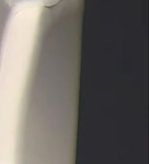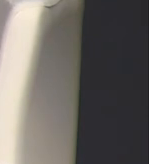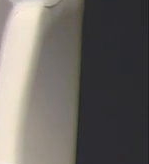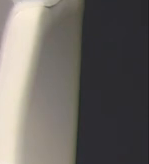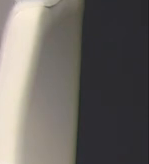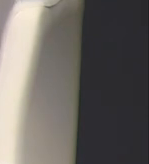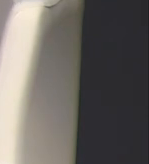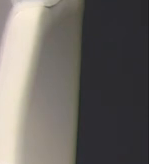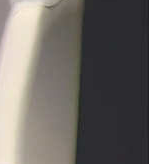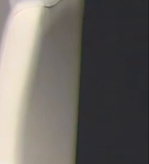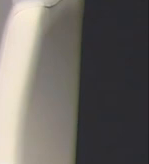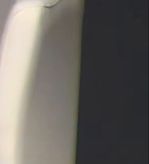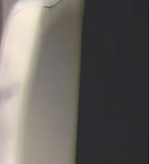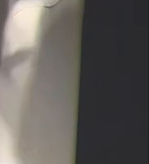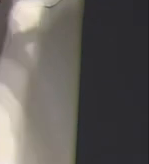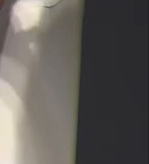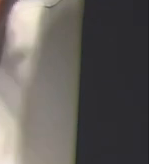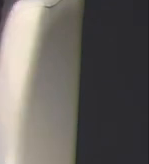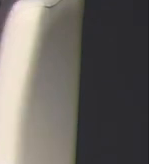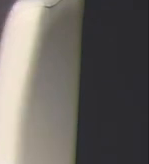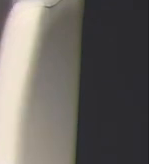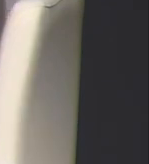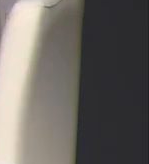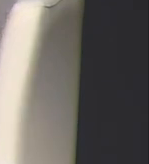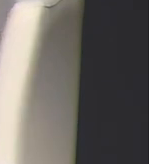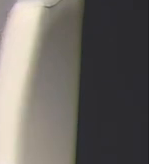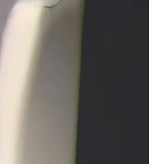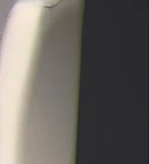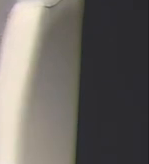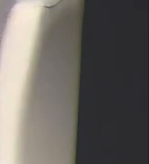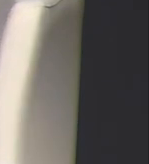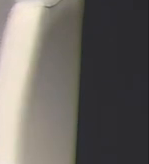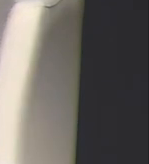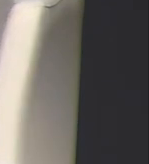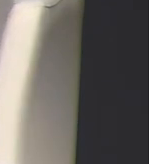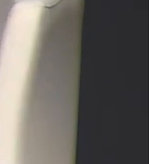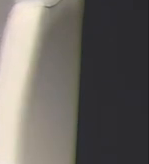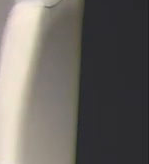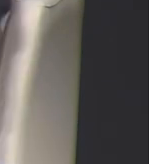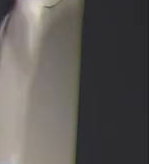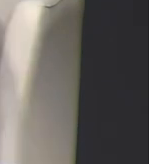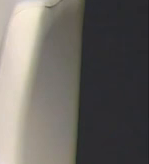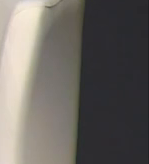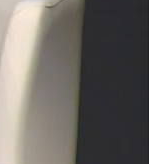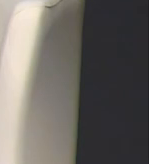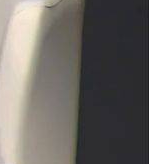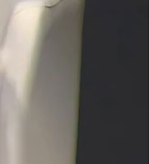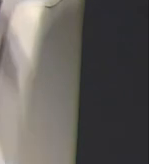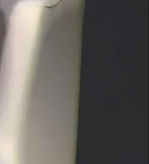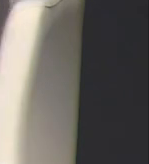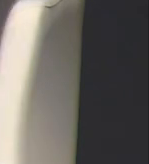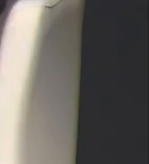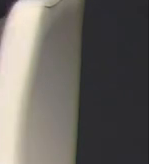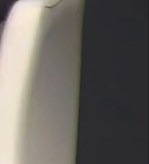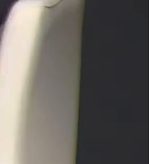valga decir que ha trabajado en todas las etapas del sistema educativo de sus publicaciones aquí mismo tengo